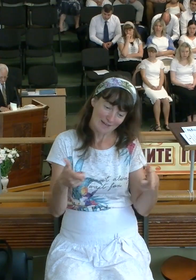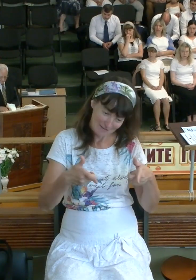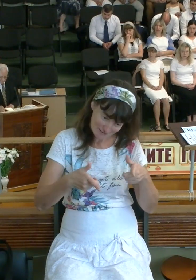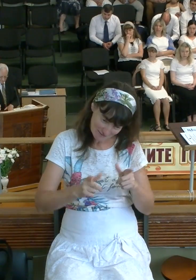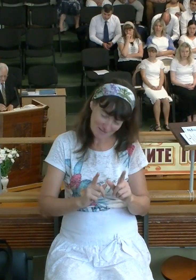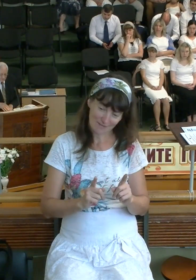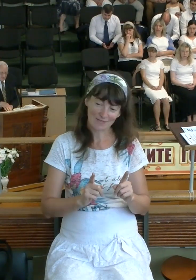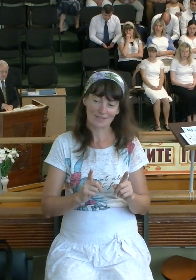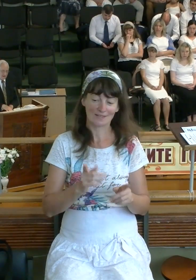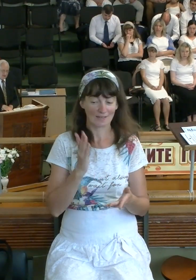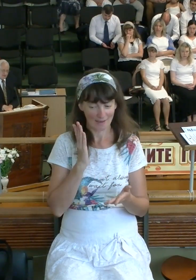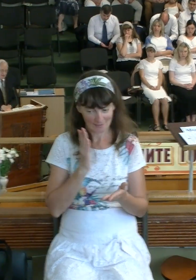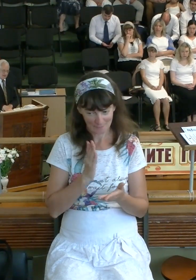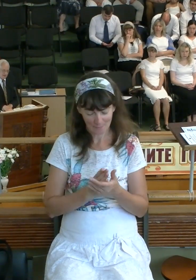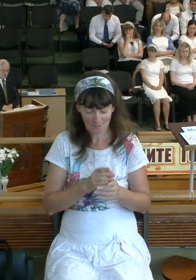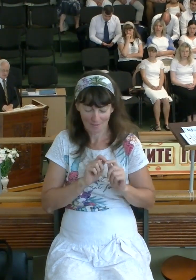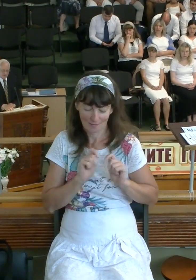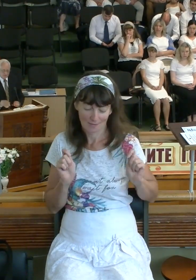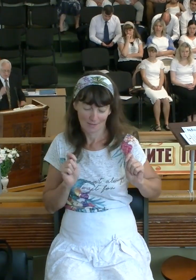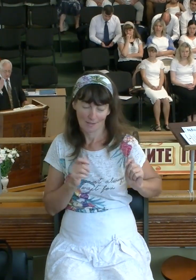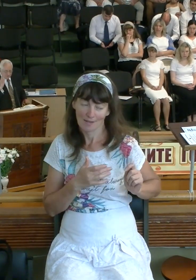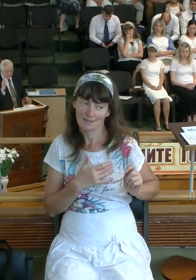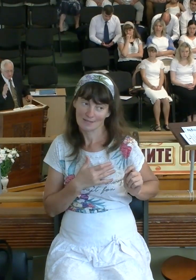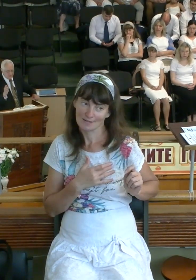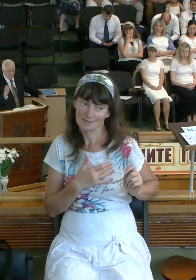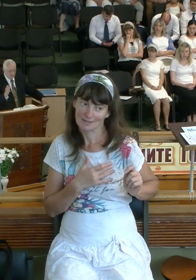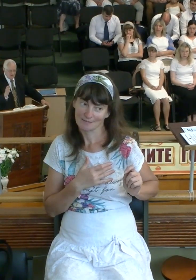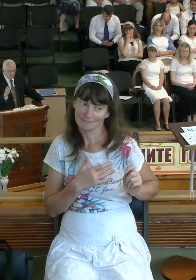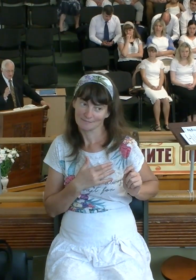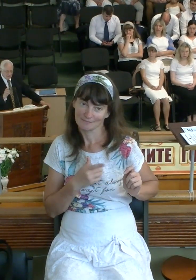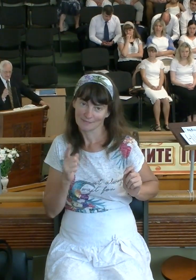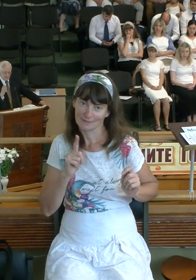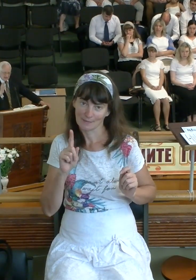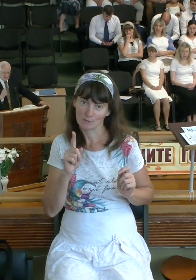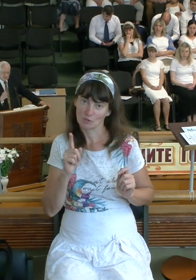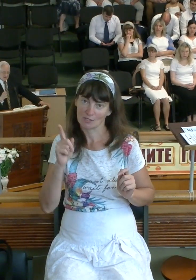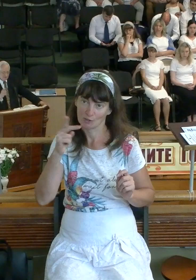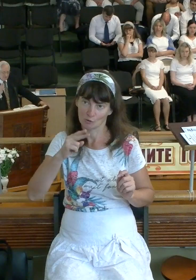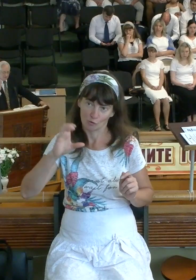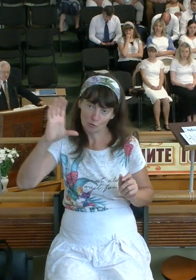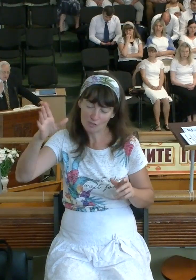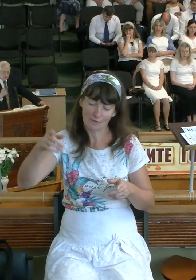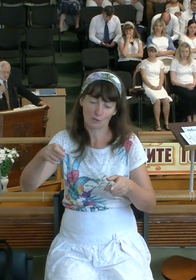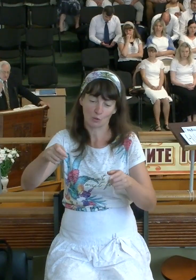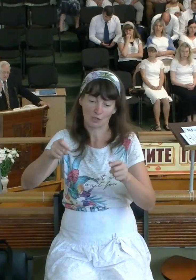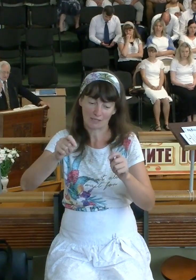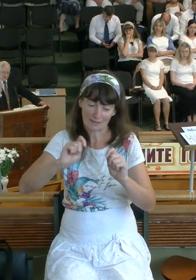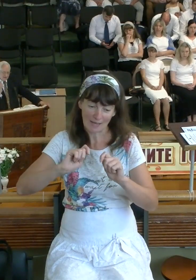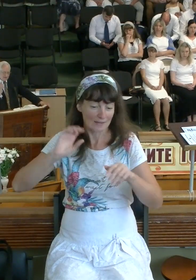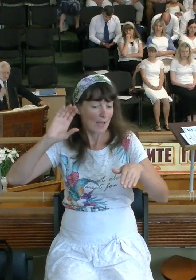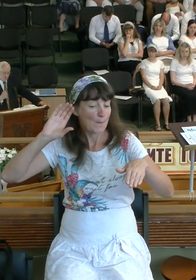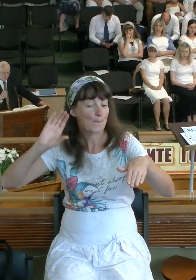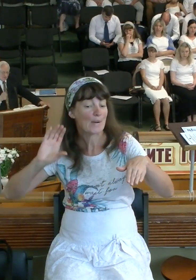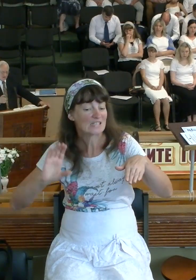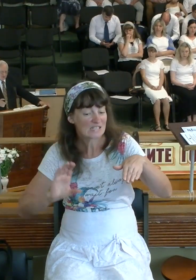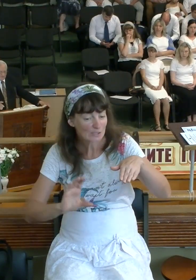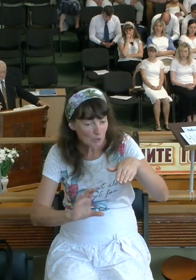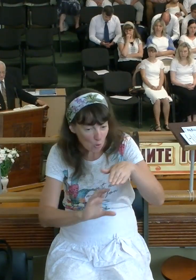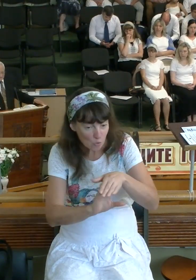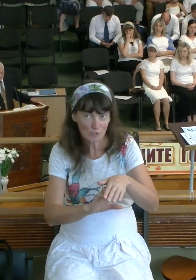действительно иметь открытое сердце, потому что Дух Святой дан повинующимся